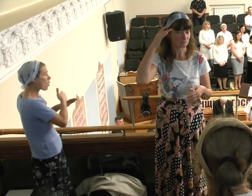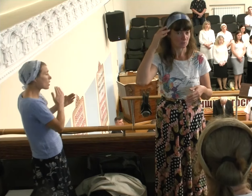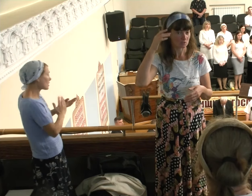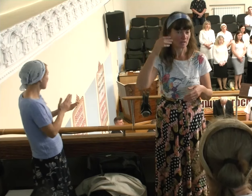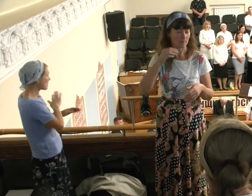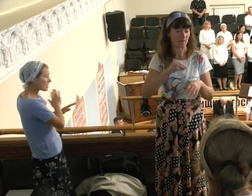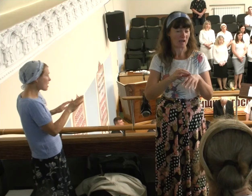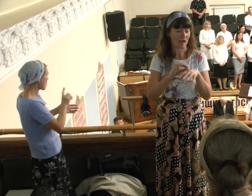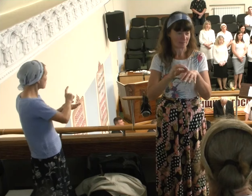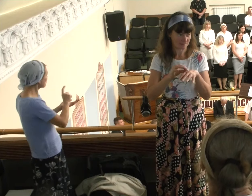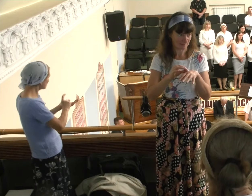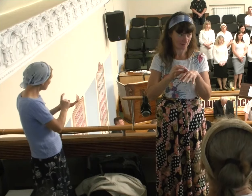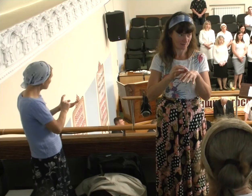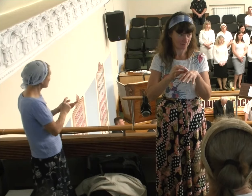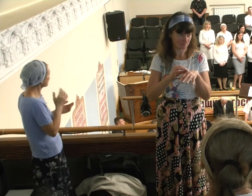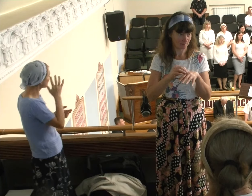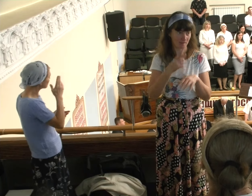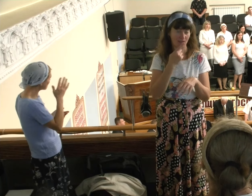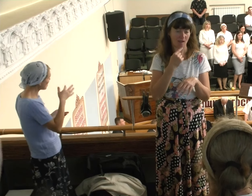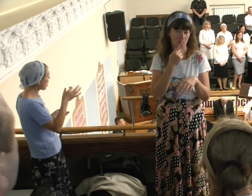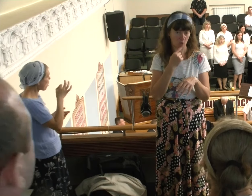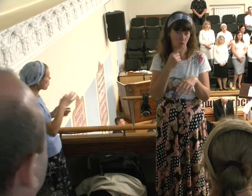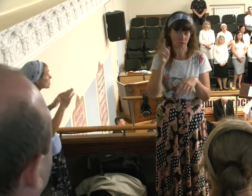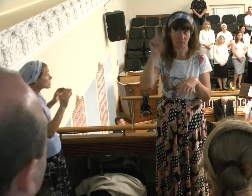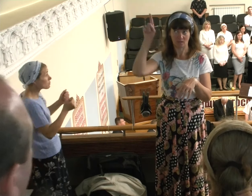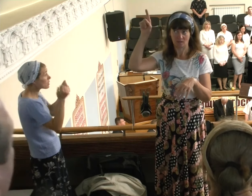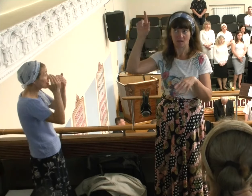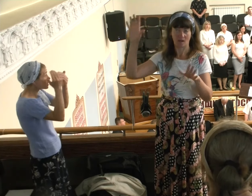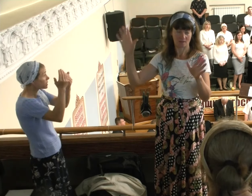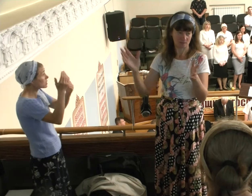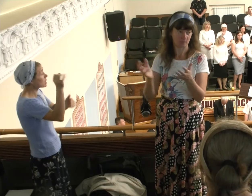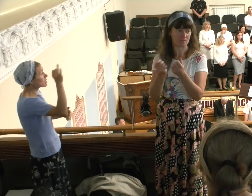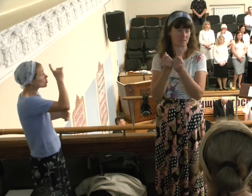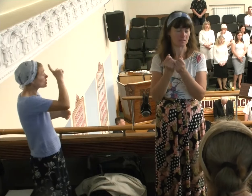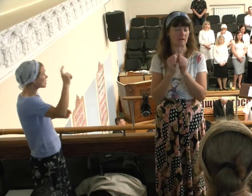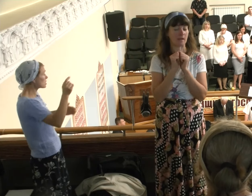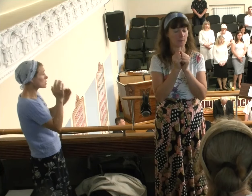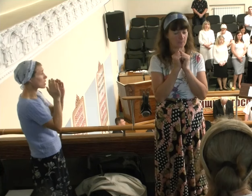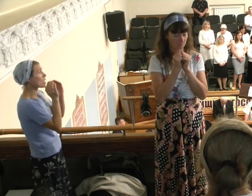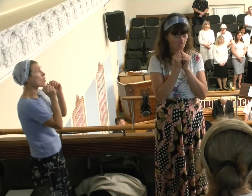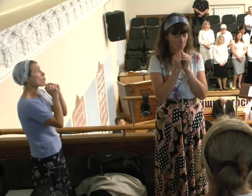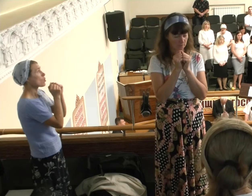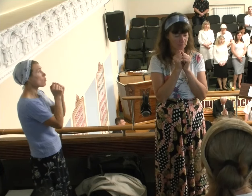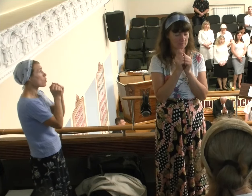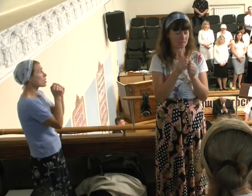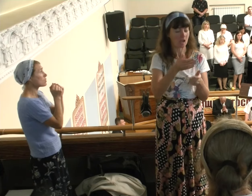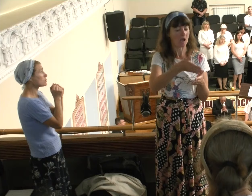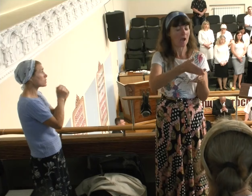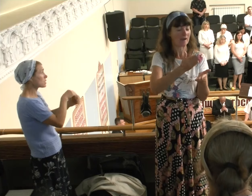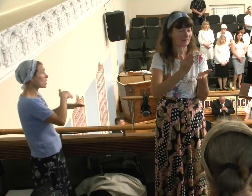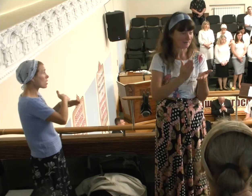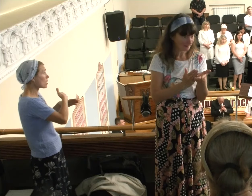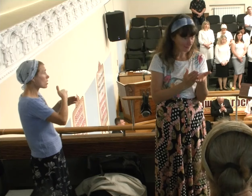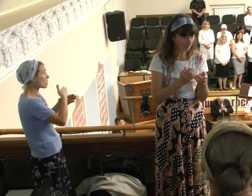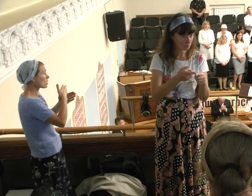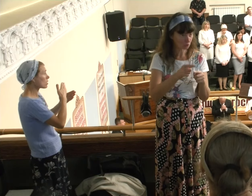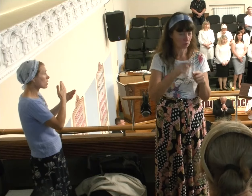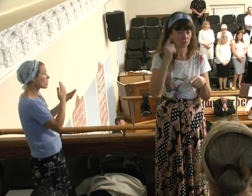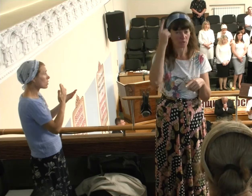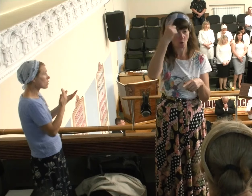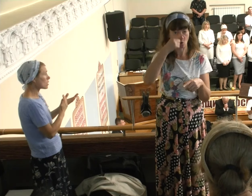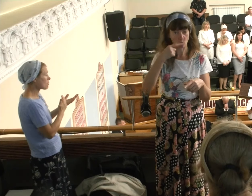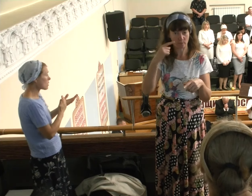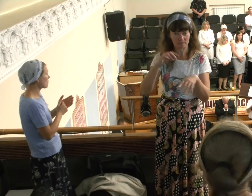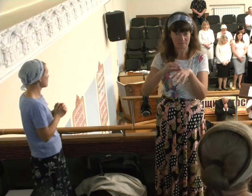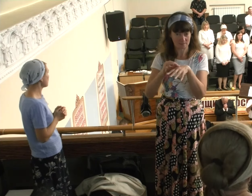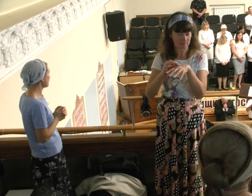размышляем о нашем Спасителе Иисусе Христе. Поэтому помолимся о хлебе, который есть прообраз Его ломимого